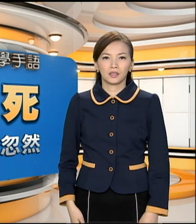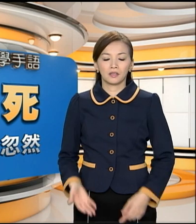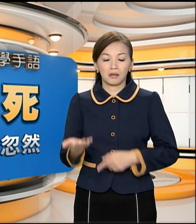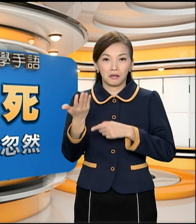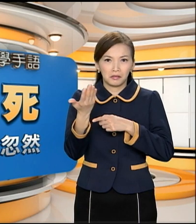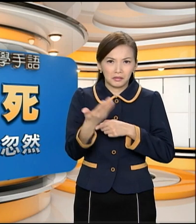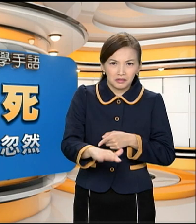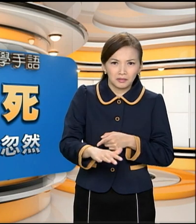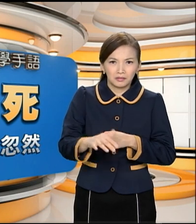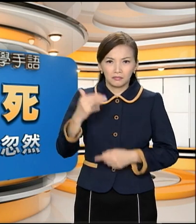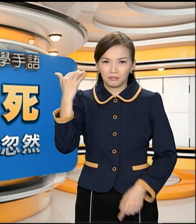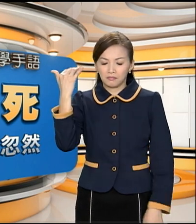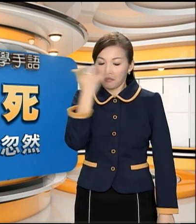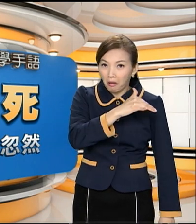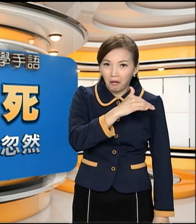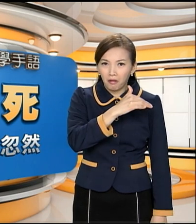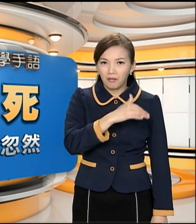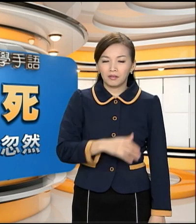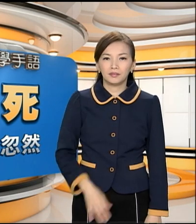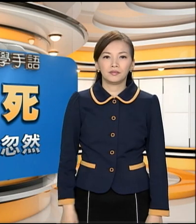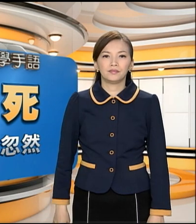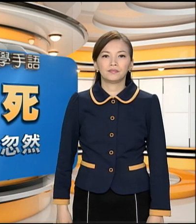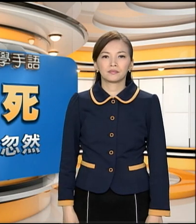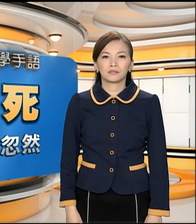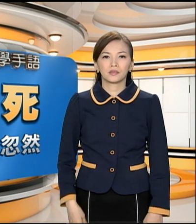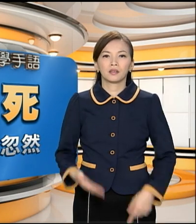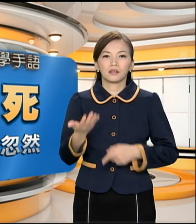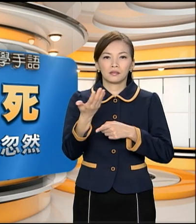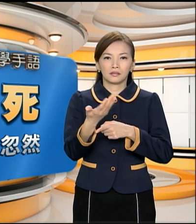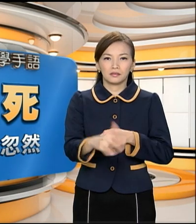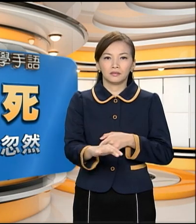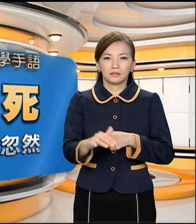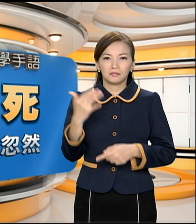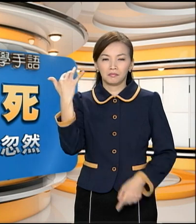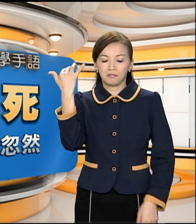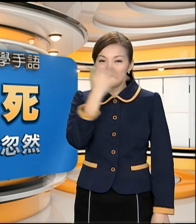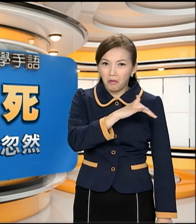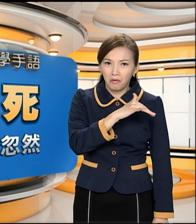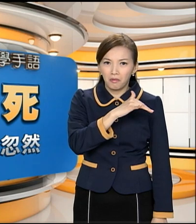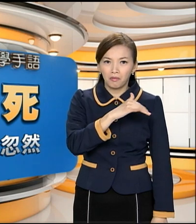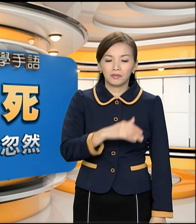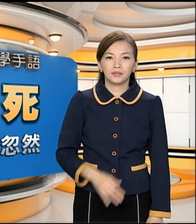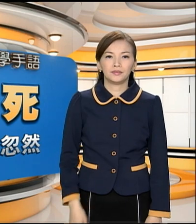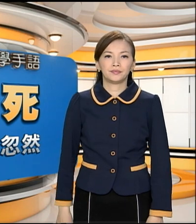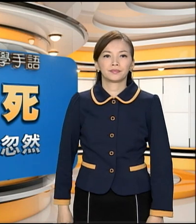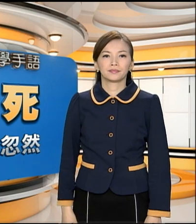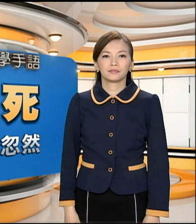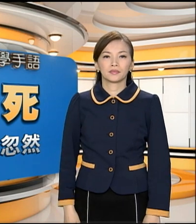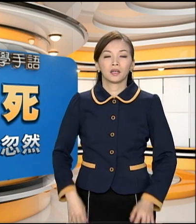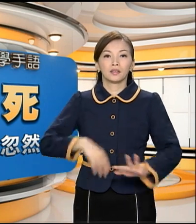先比死再加上忽然手往下翻表示去世了加上忽然問請問